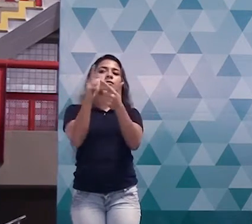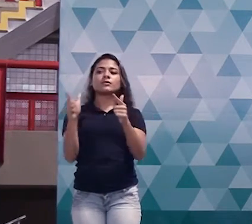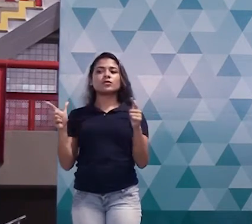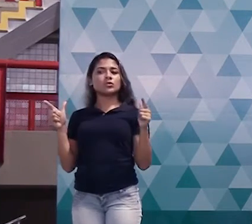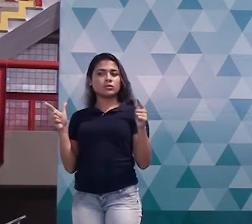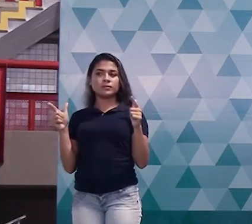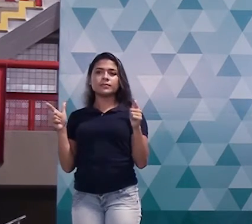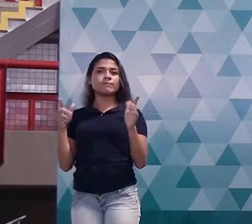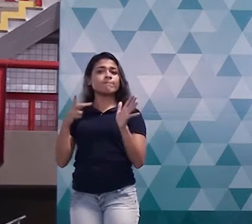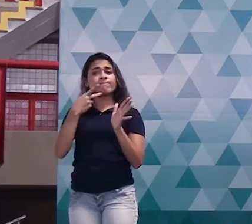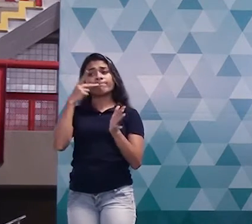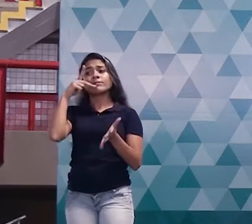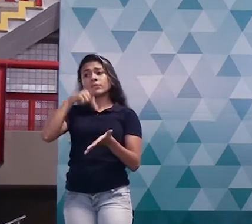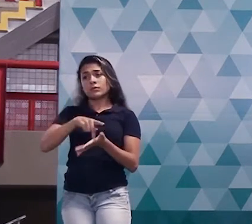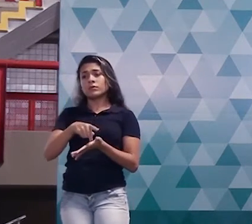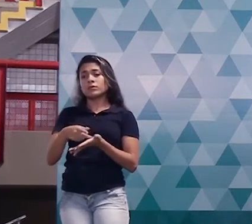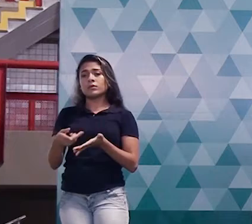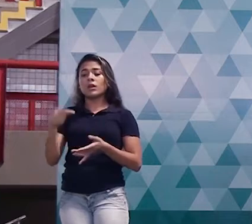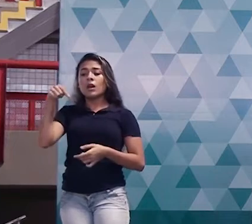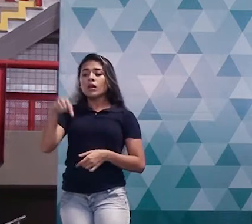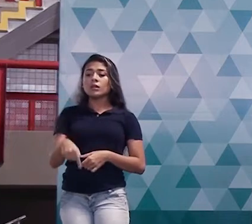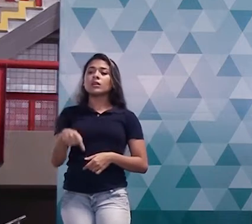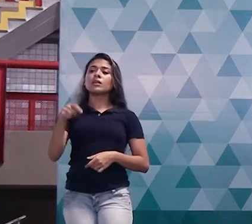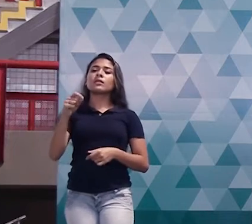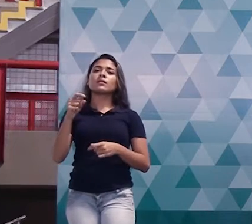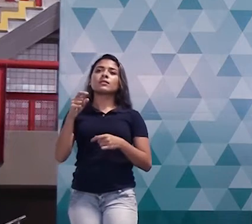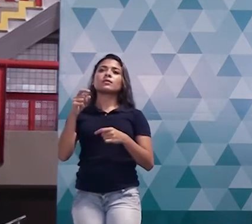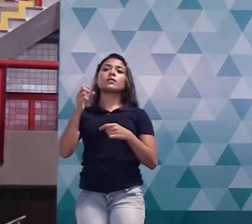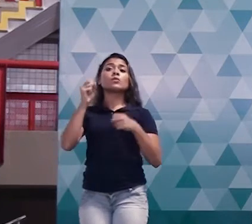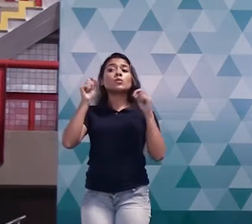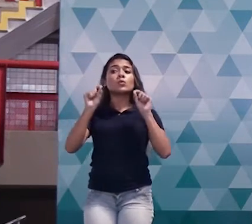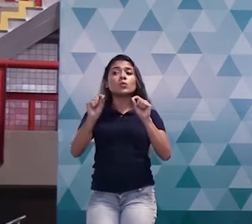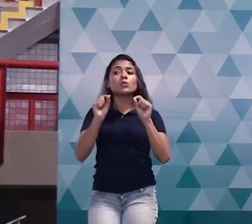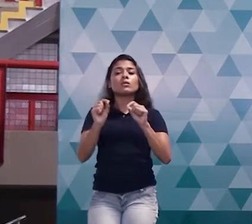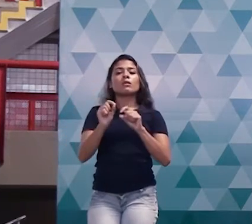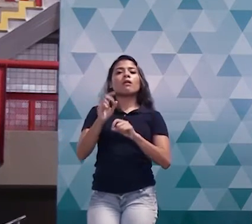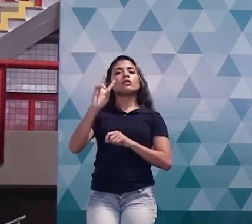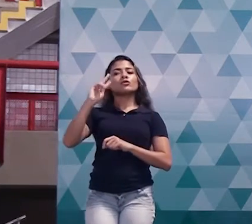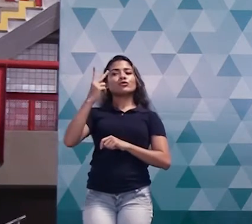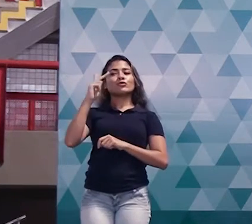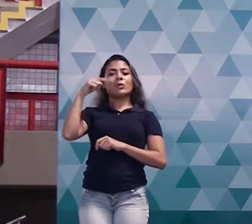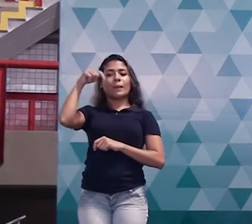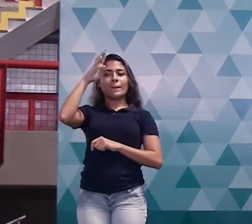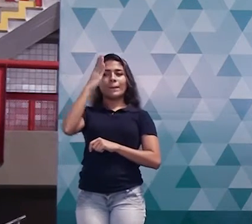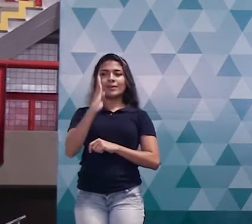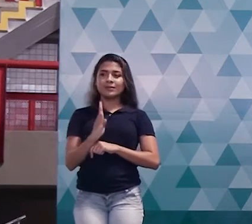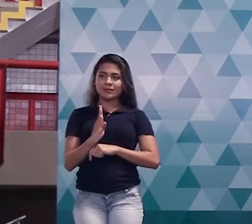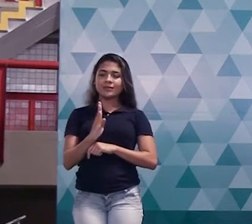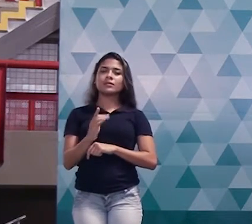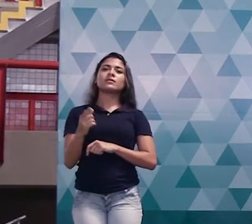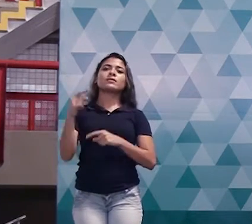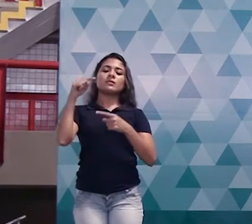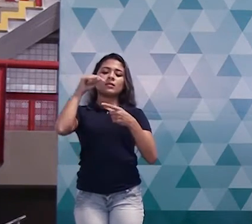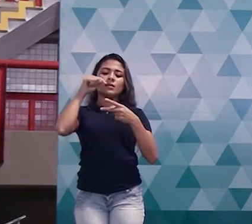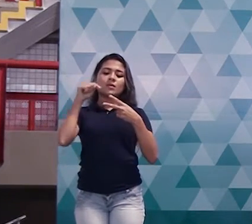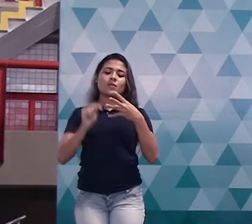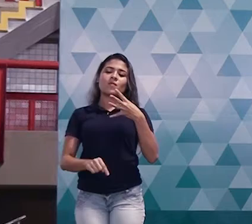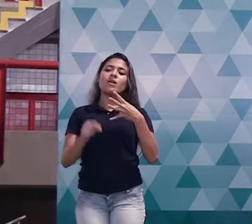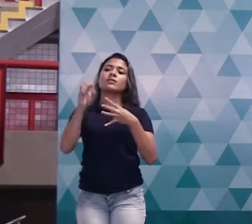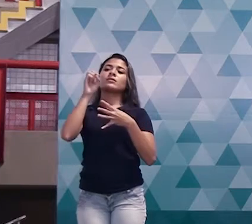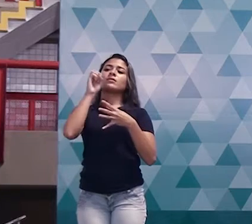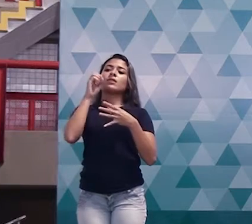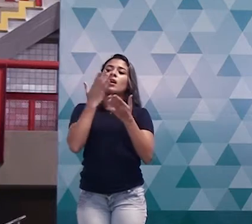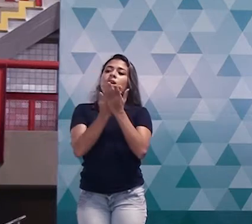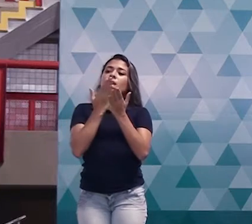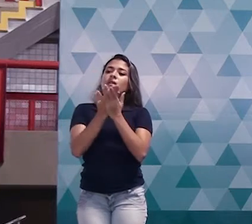gente vai ter aqui 4 encontros para falar de história do Brasil, né? Porque depois a gente vai falar de início da República, depois a gente vai falar da época de Era Vargas, depois